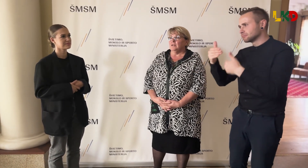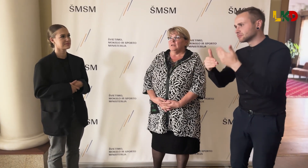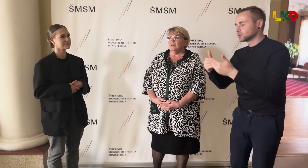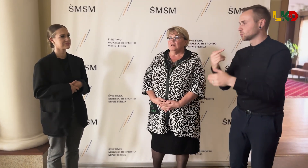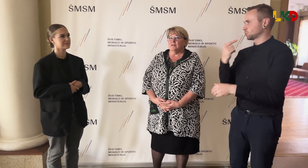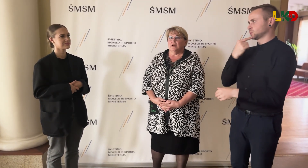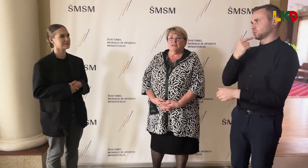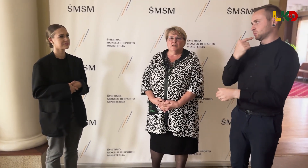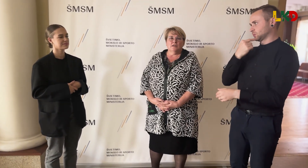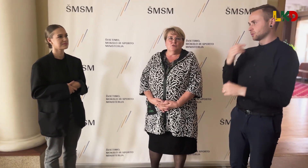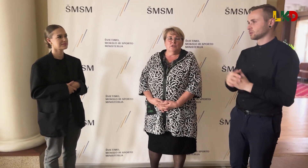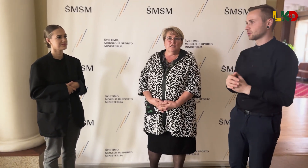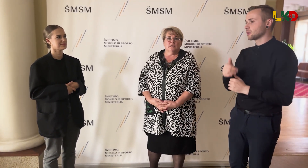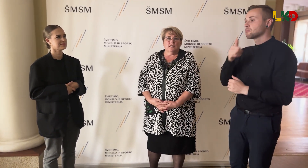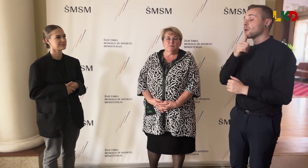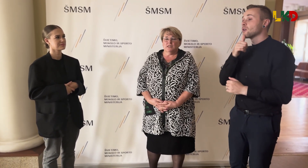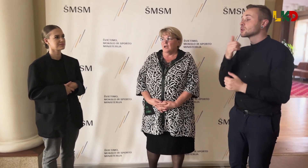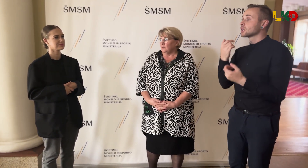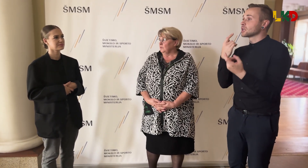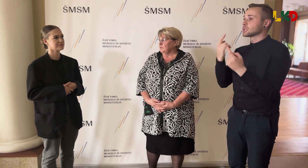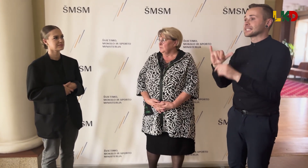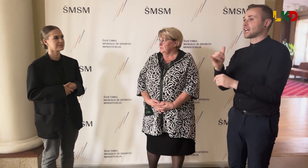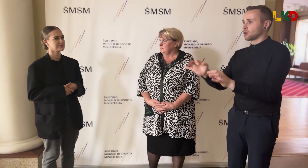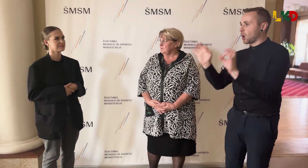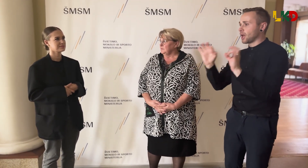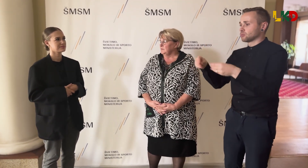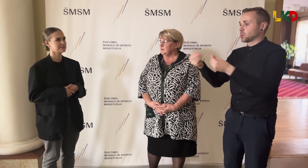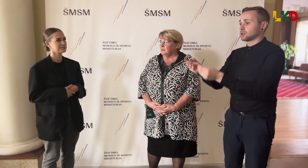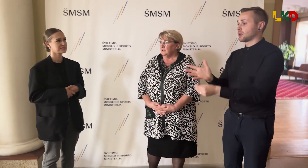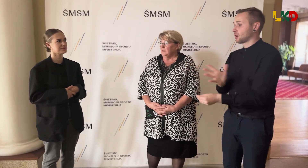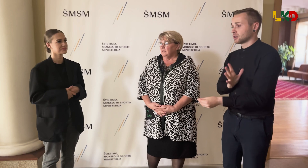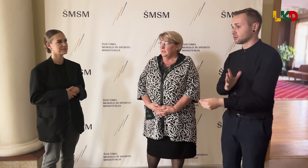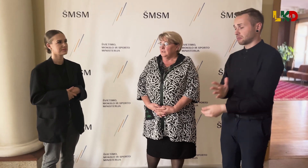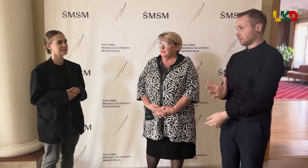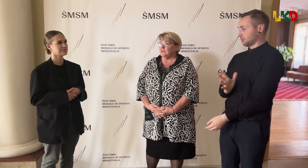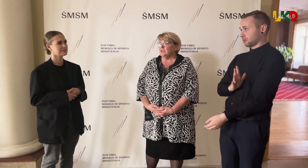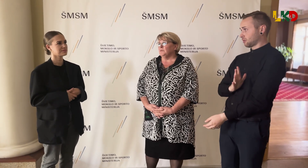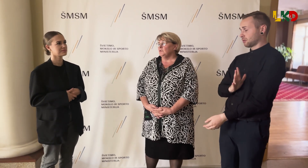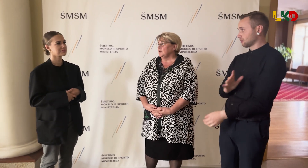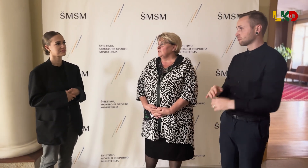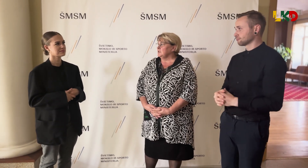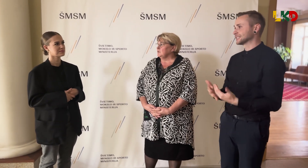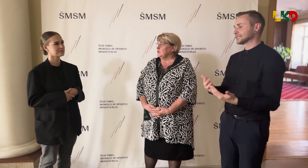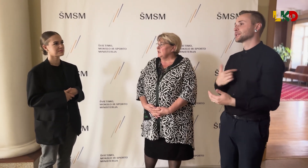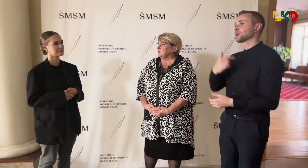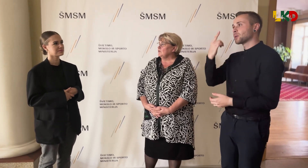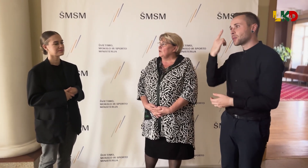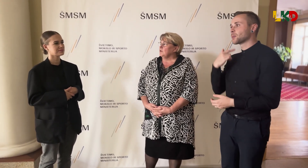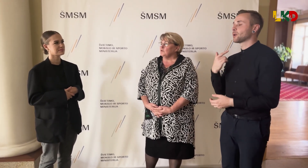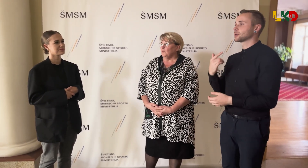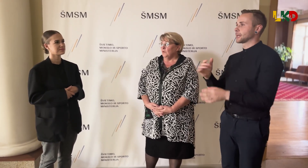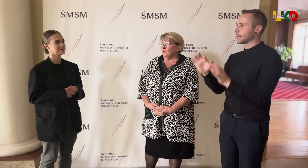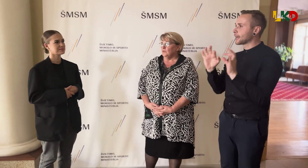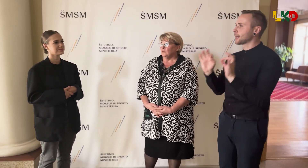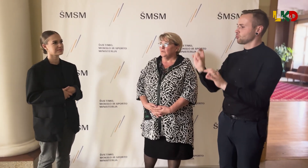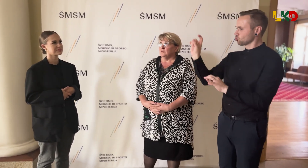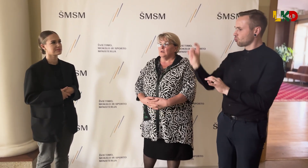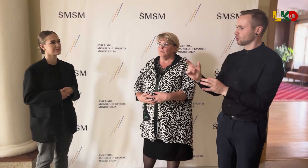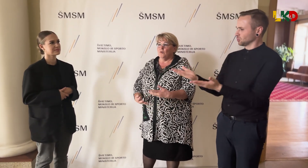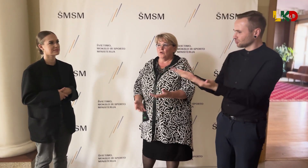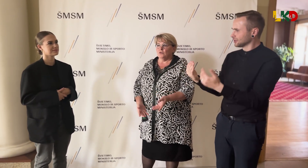kai negali suteikti tam sąlygų. Ir apie labai norėtųsi turėti tokį